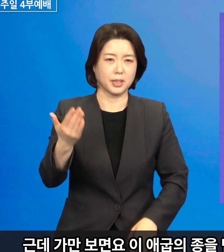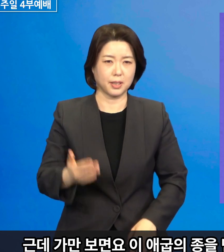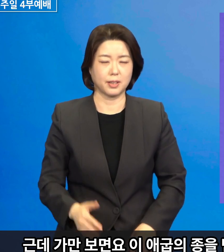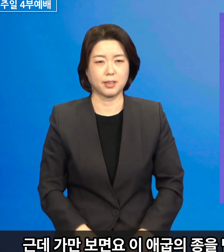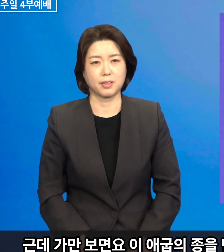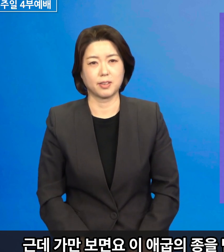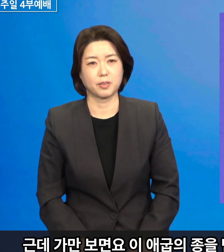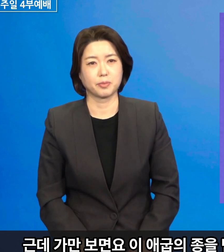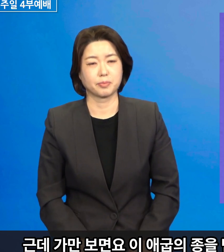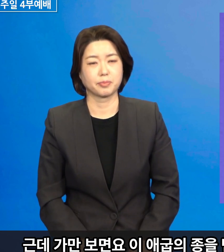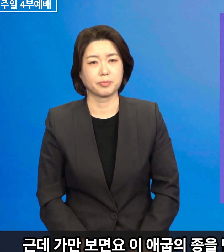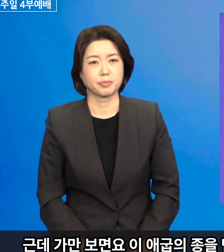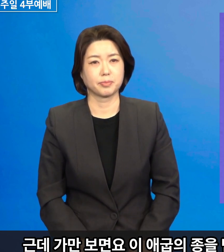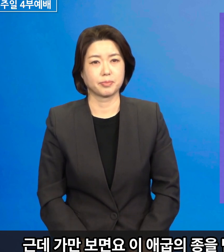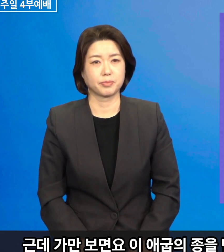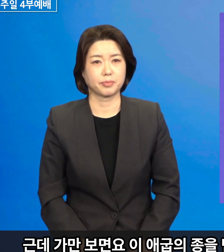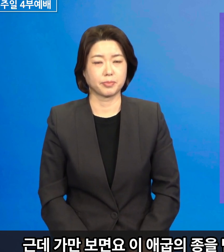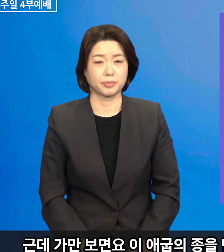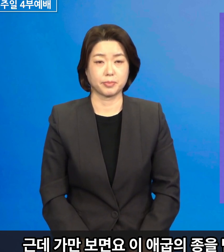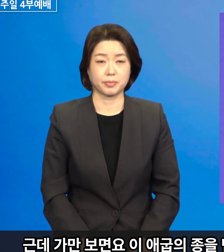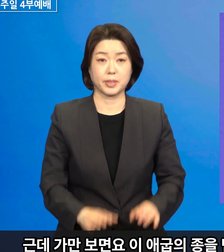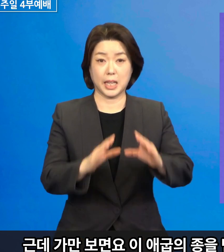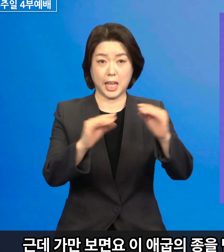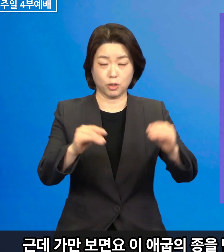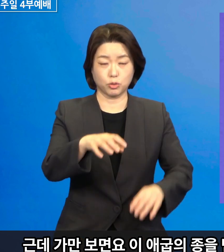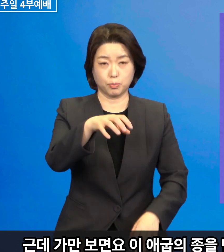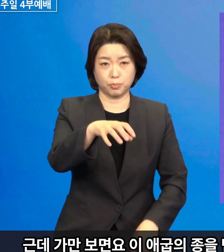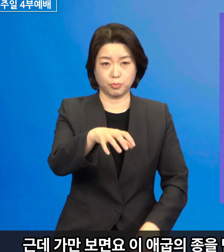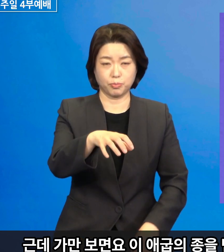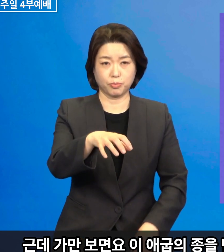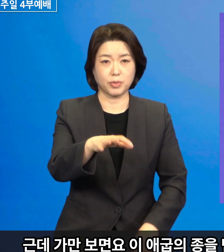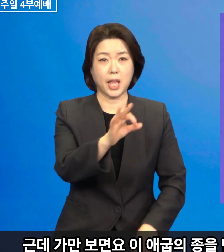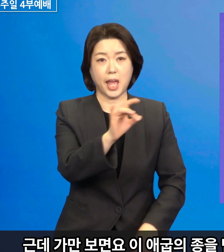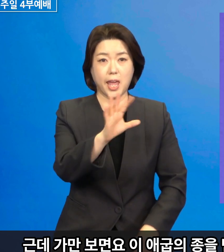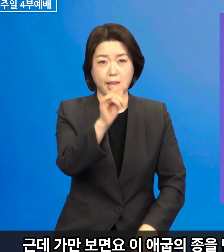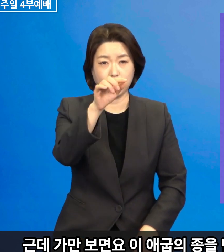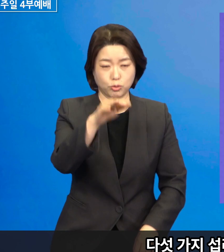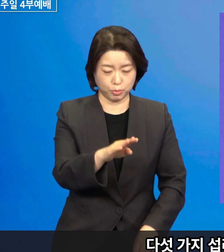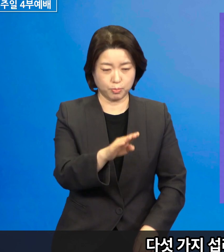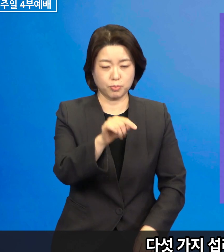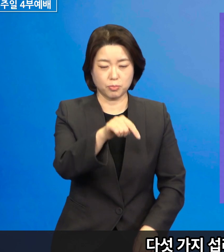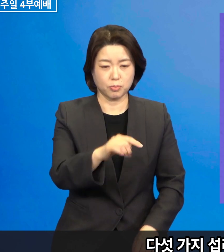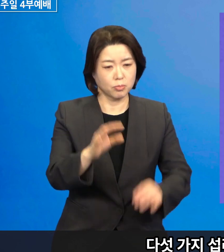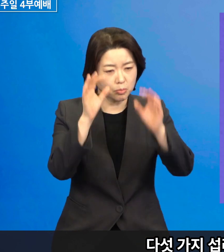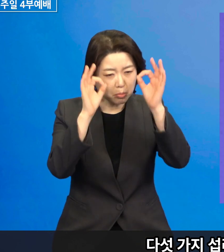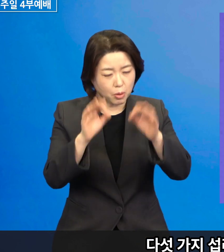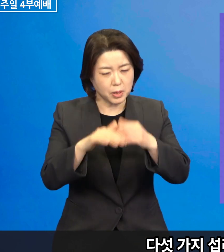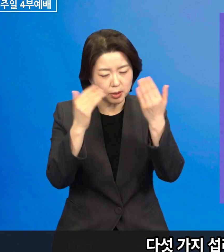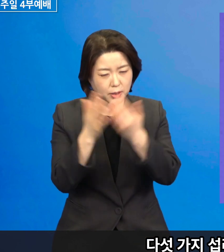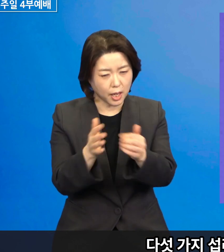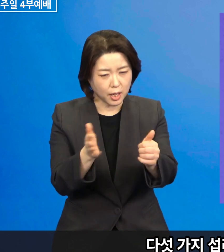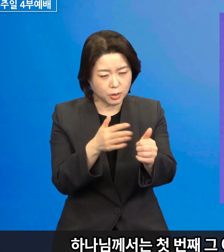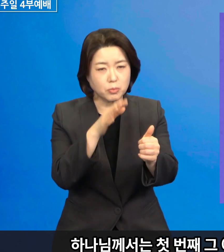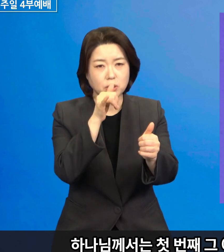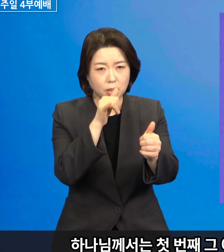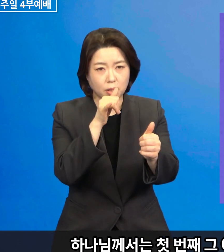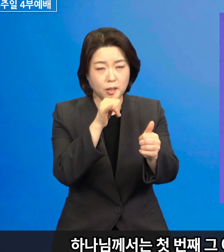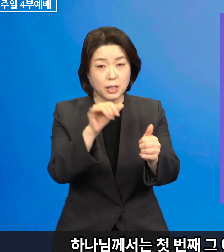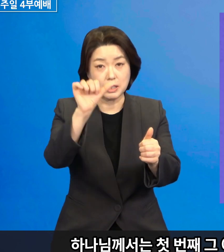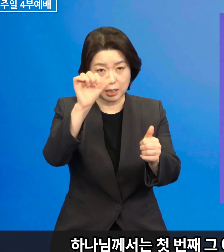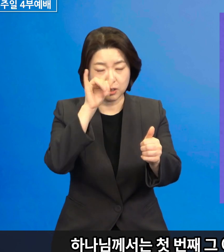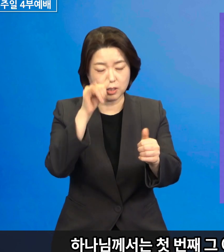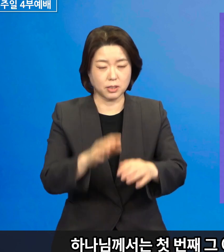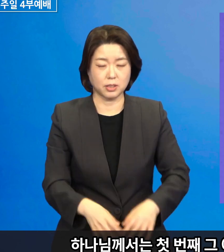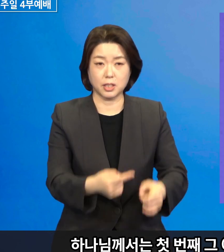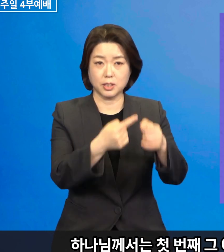보면요, 이 애굽의 종을 만나기까지 이 모든 것이 다 섭리예요. 5가지 섭리가 있었습니다. 하나님께서는